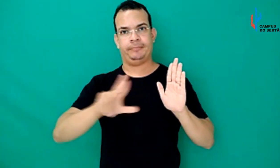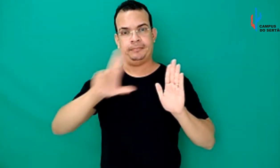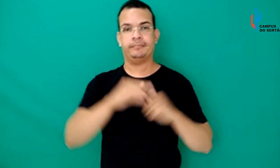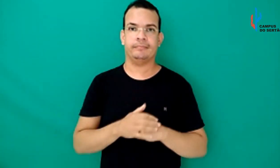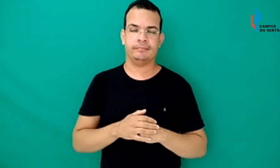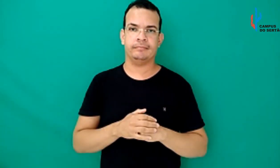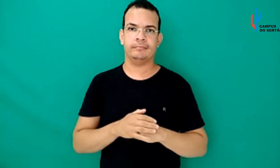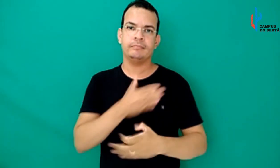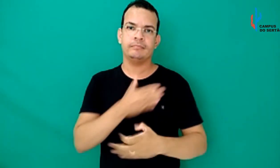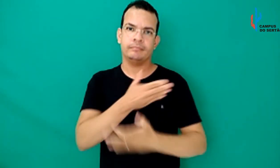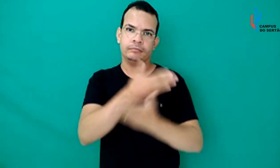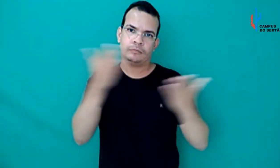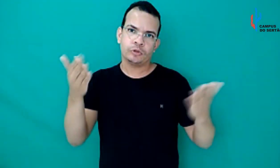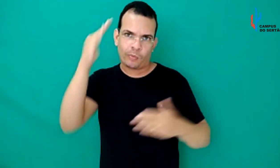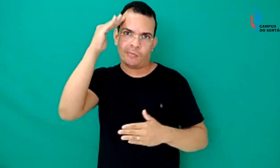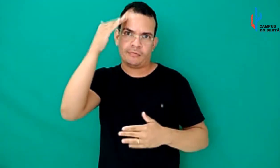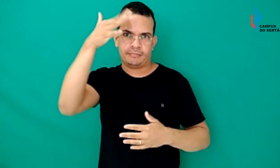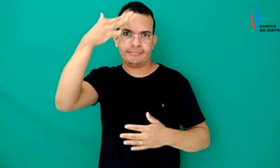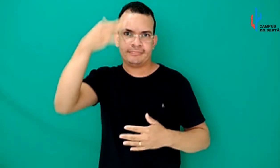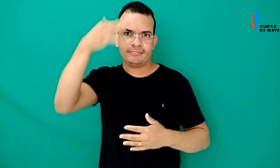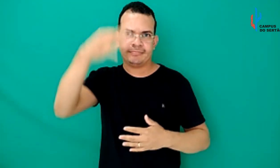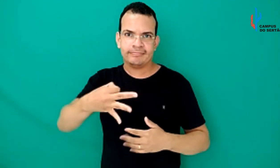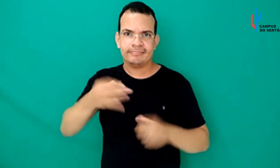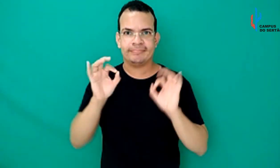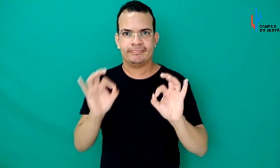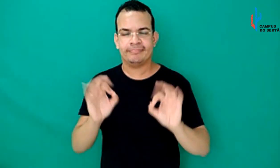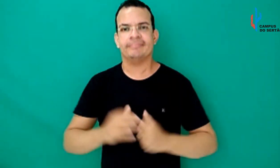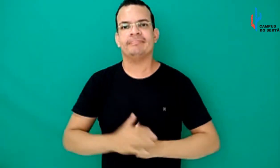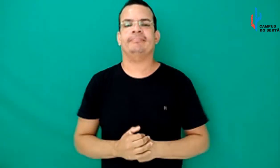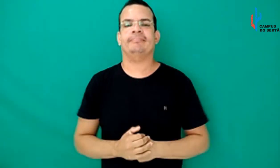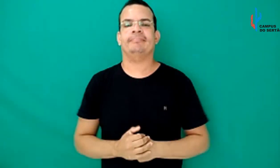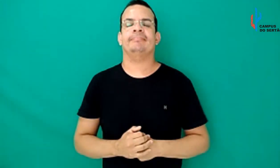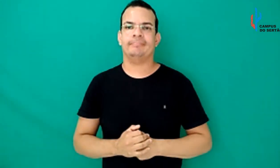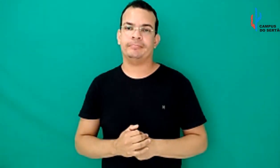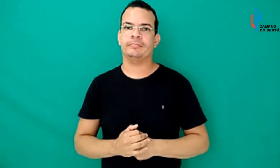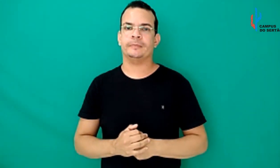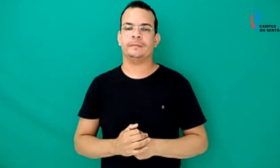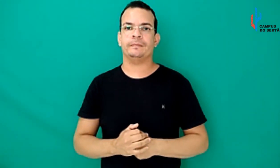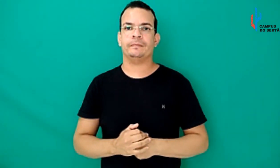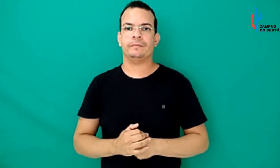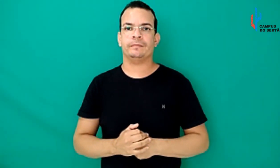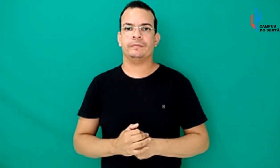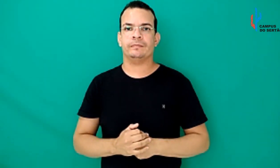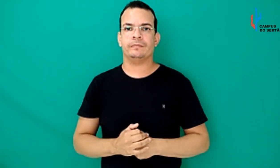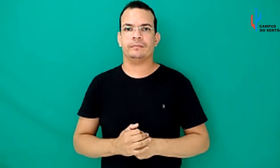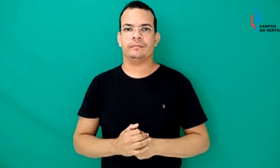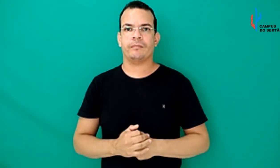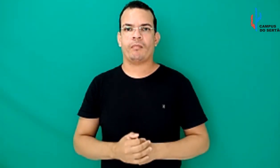não puderem colocar essas informações mais à noite, mas desde já tentem aproveitar ao máximo a palestra